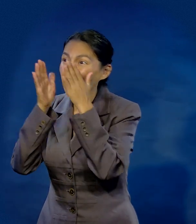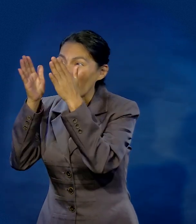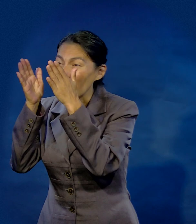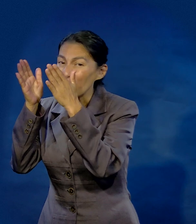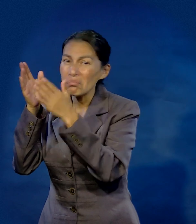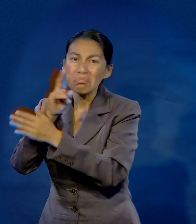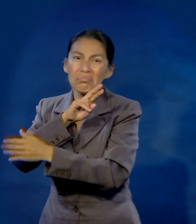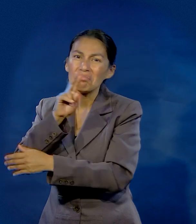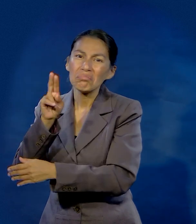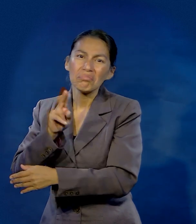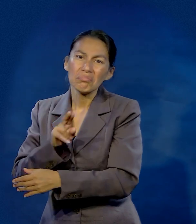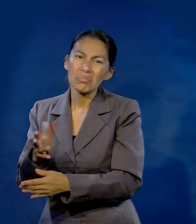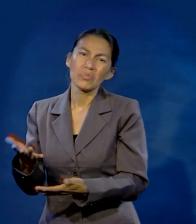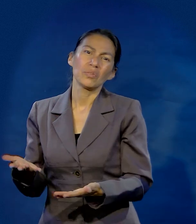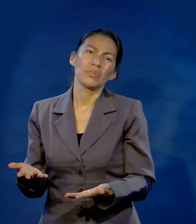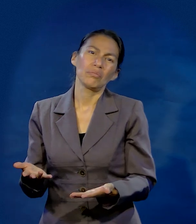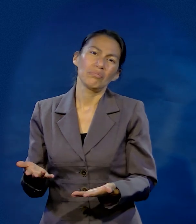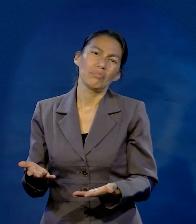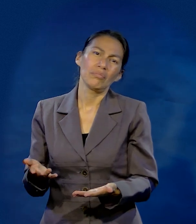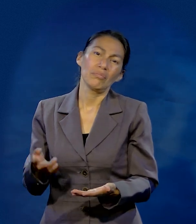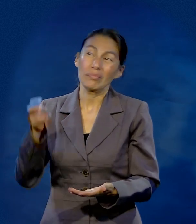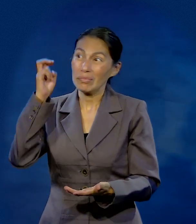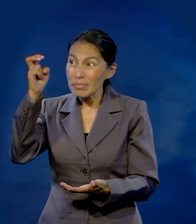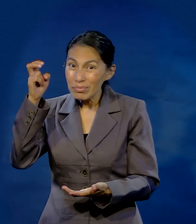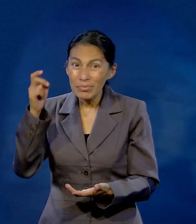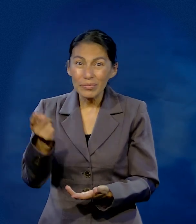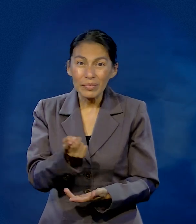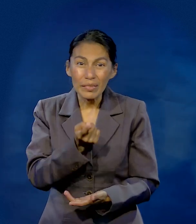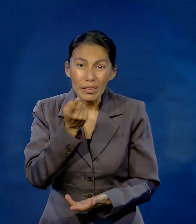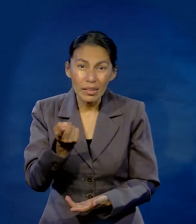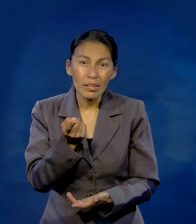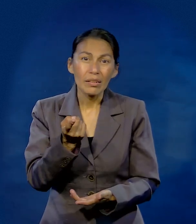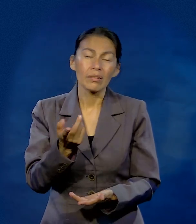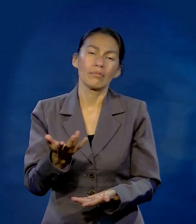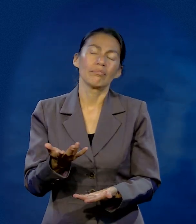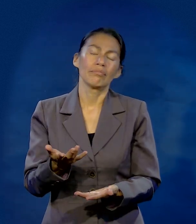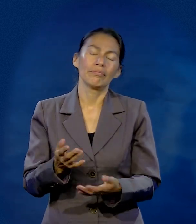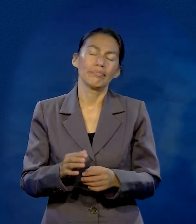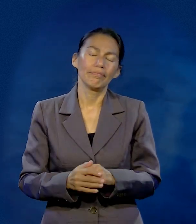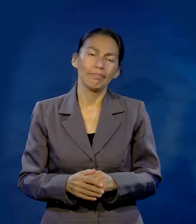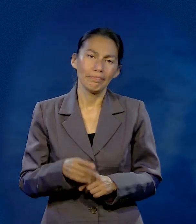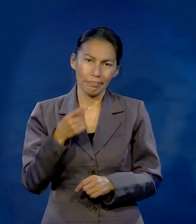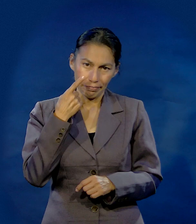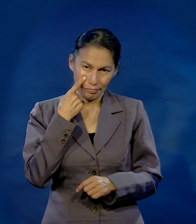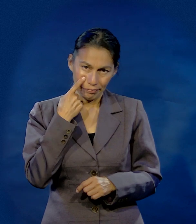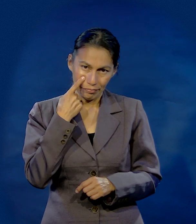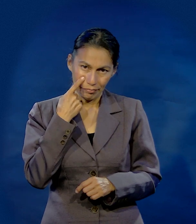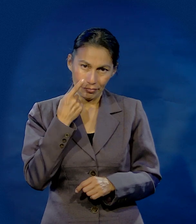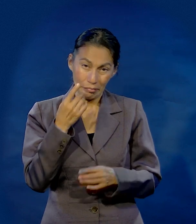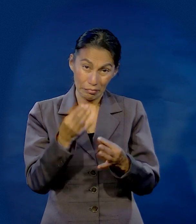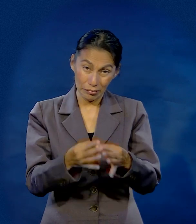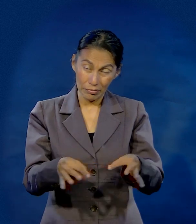pedirte tu alma y has estado enfocado en puras cosas temporales